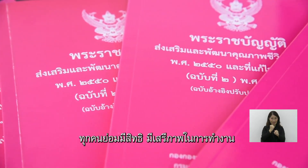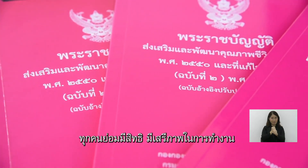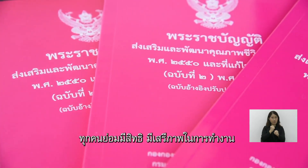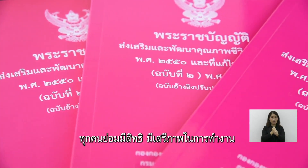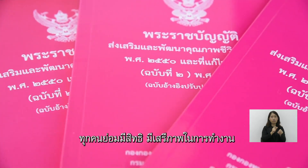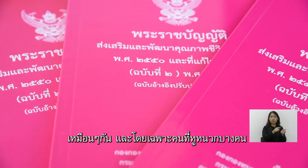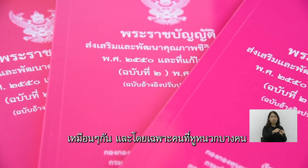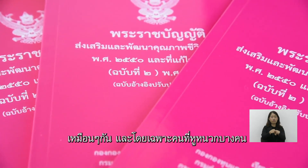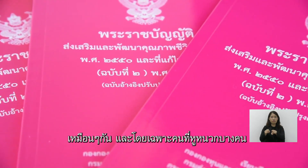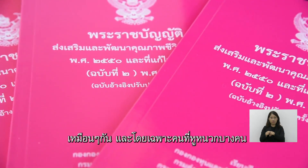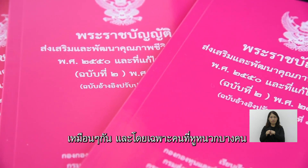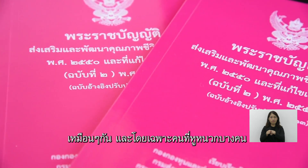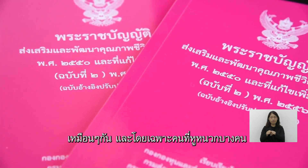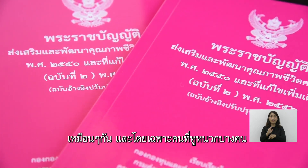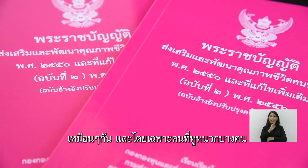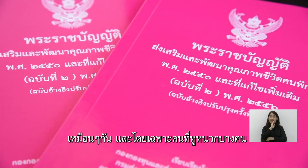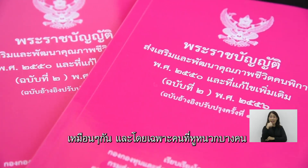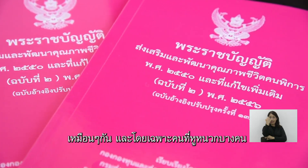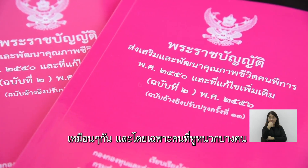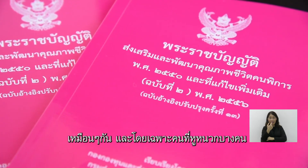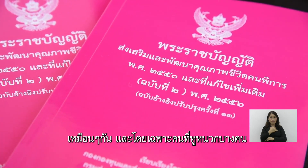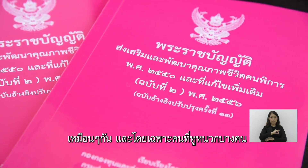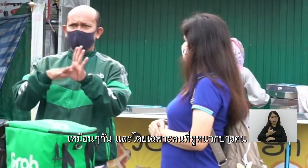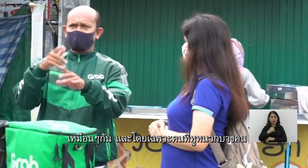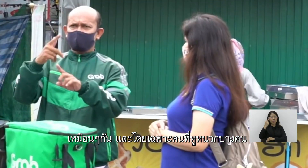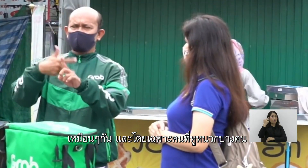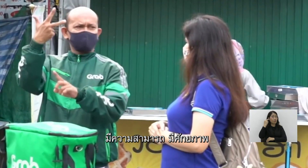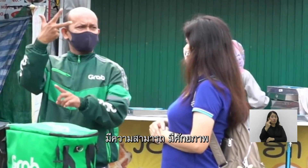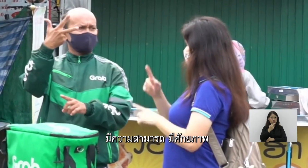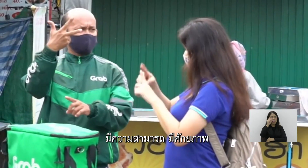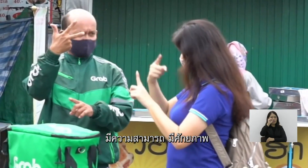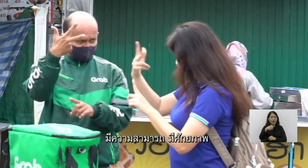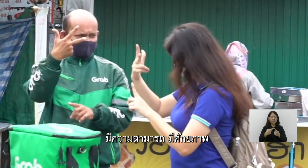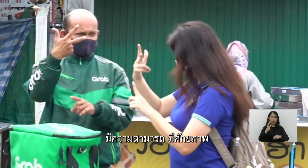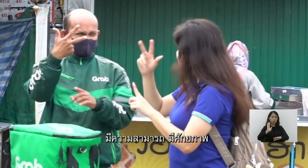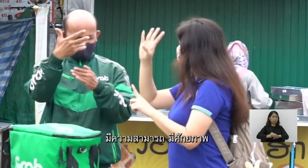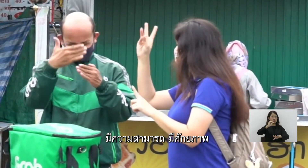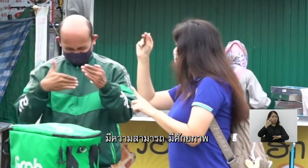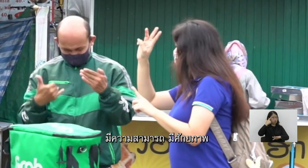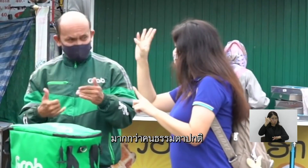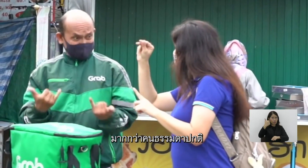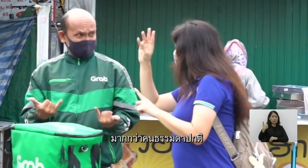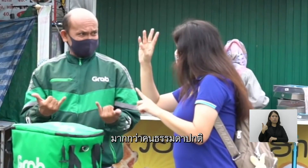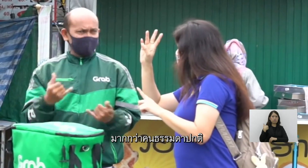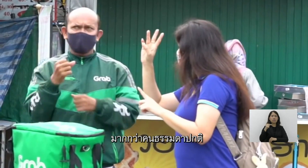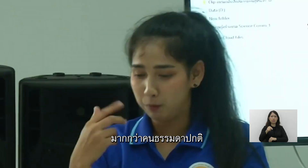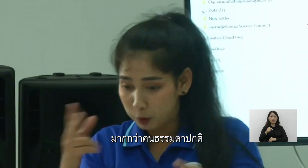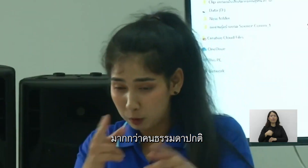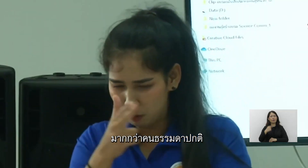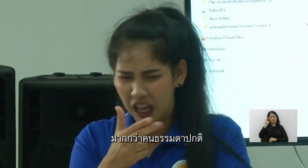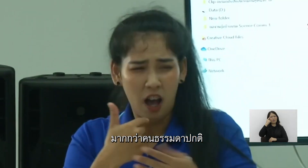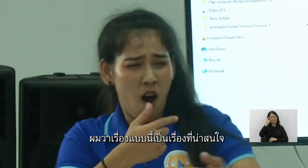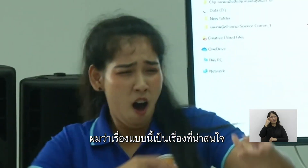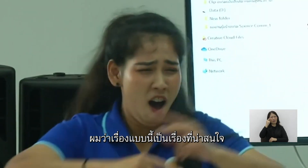การทำงานเหมือนกันและโดยเฉพาะคนที่หูหนวกบางคนมีความสามารถมีศักยภาพมากกว่าคนธรรมดาปก